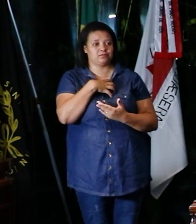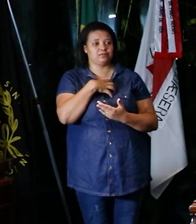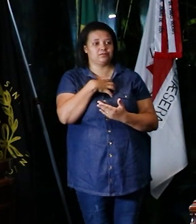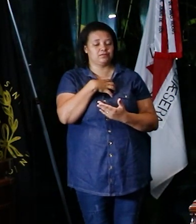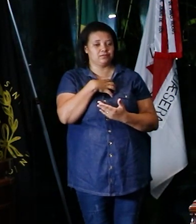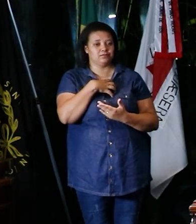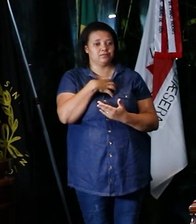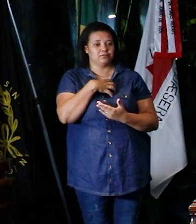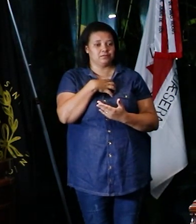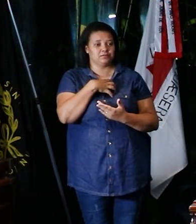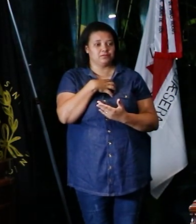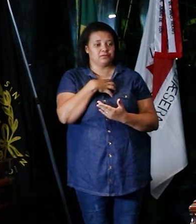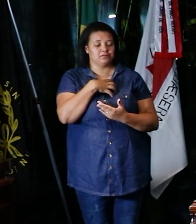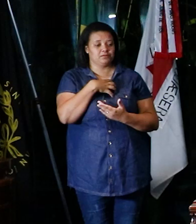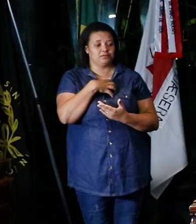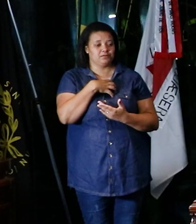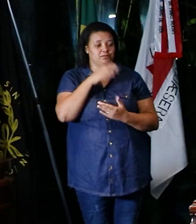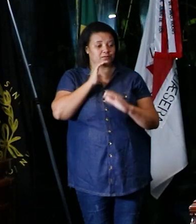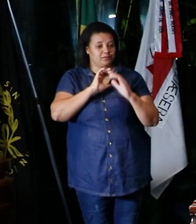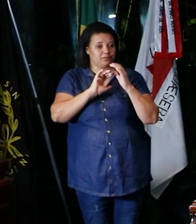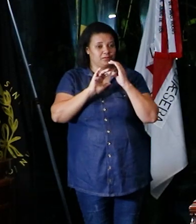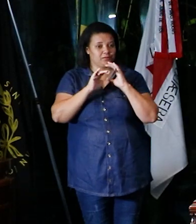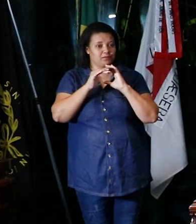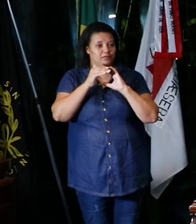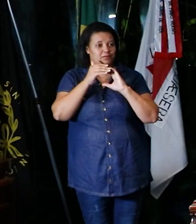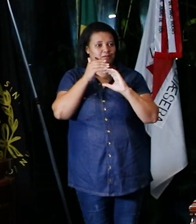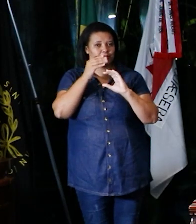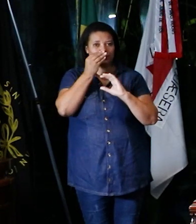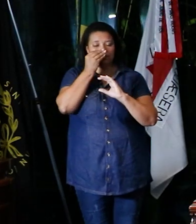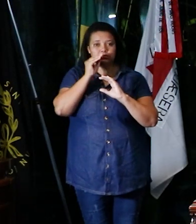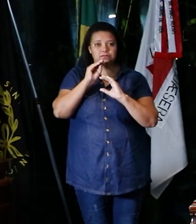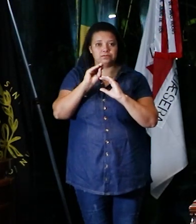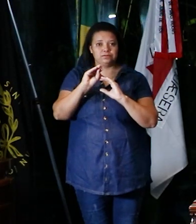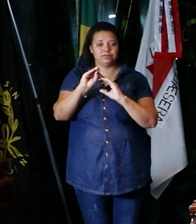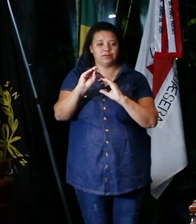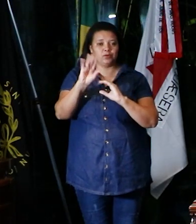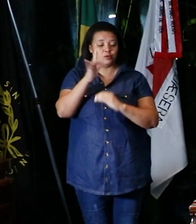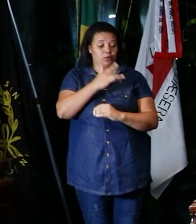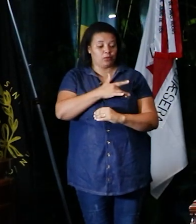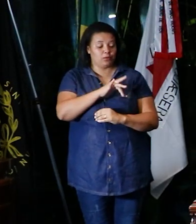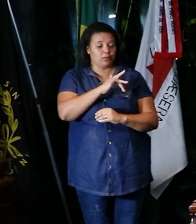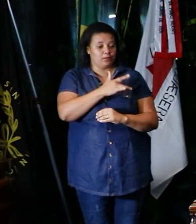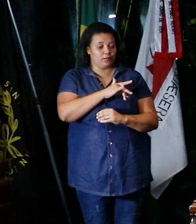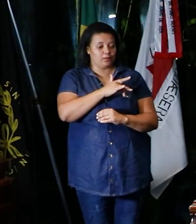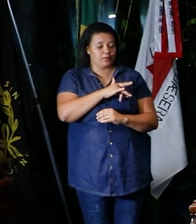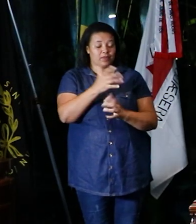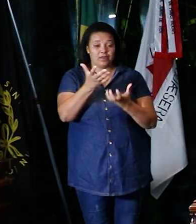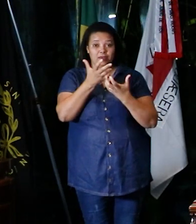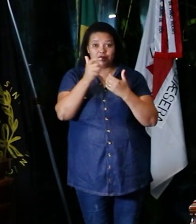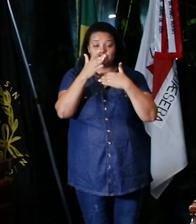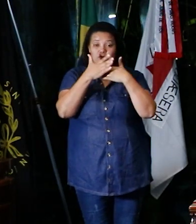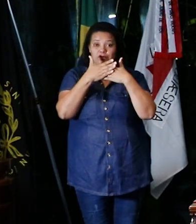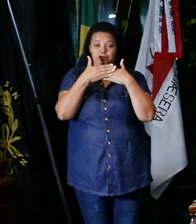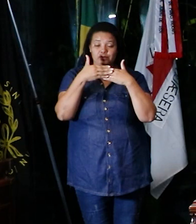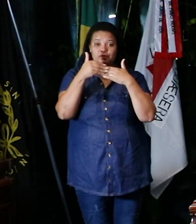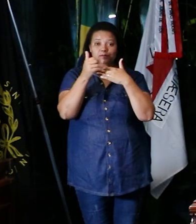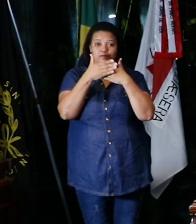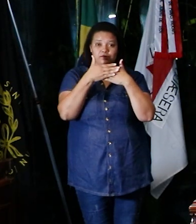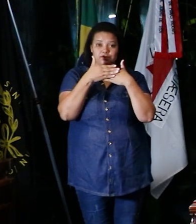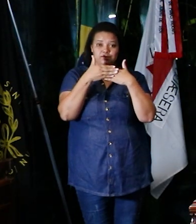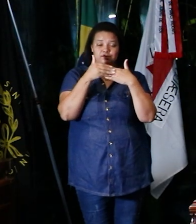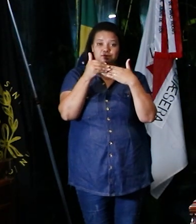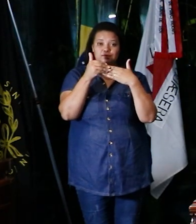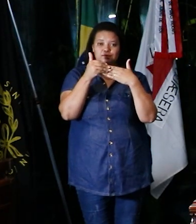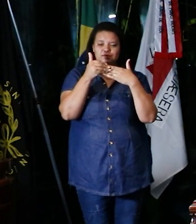este mal-estar cantarino, escarninho, piedoso, este querer consolar, sem